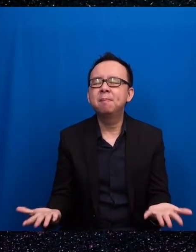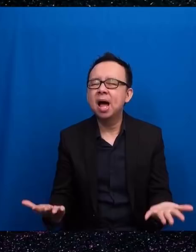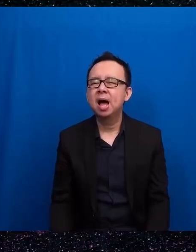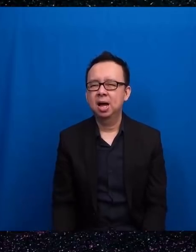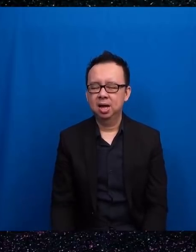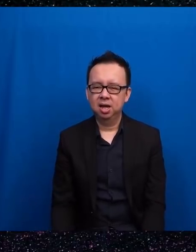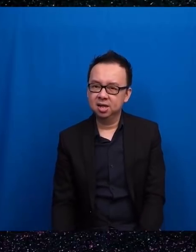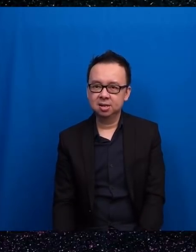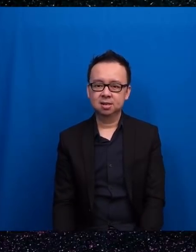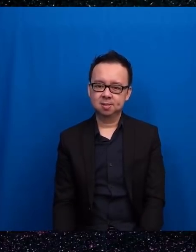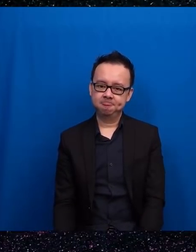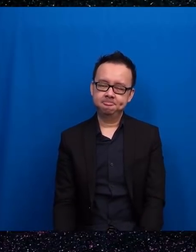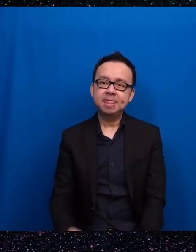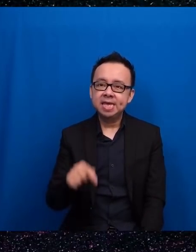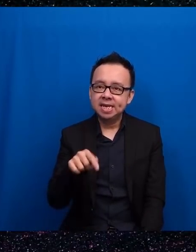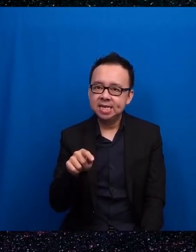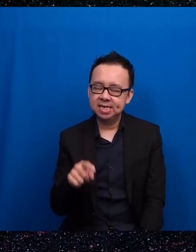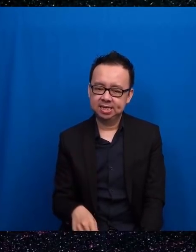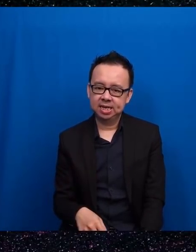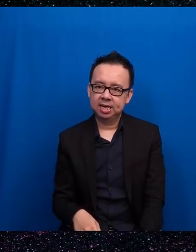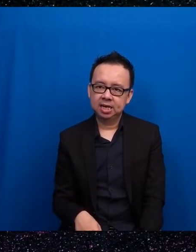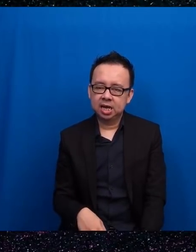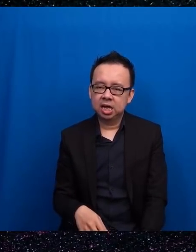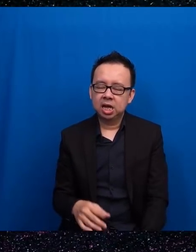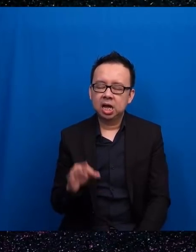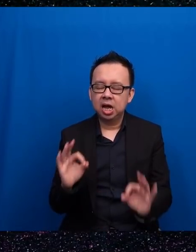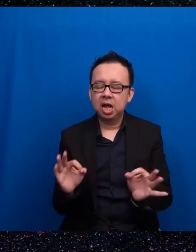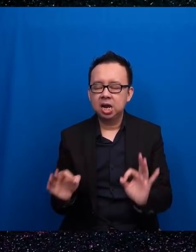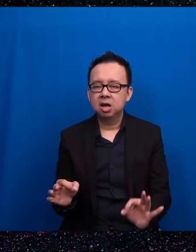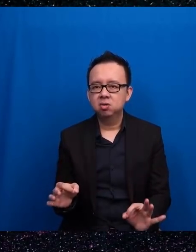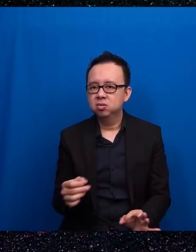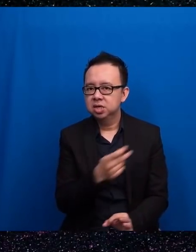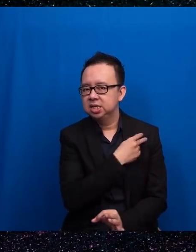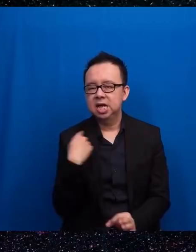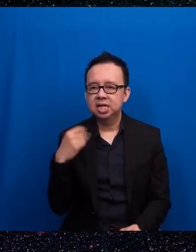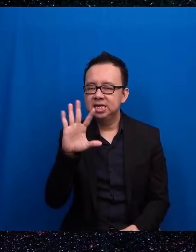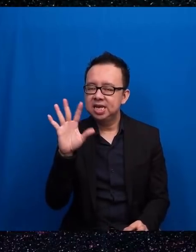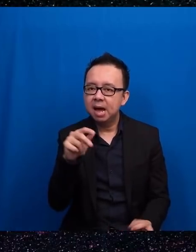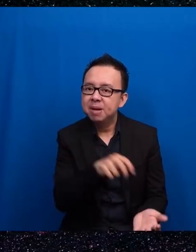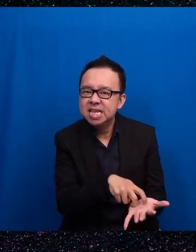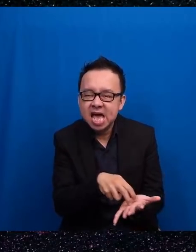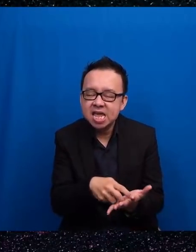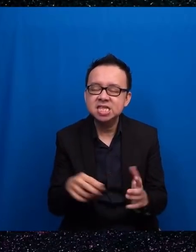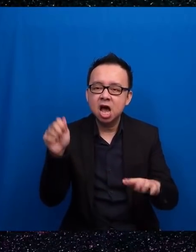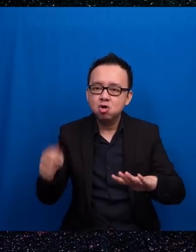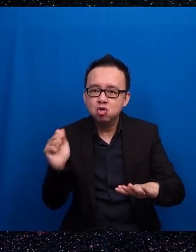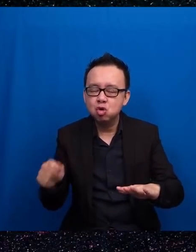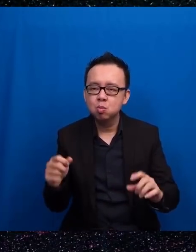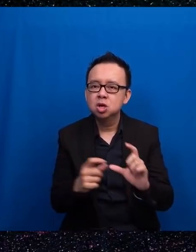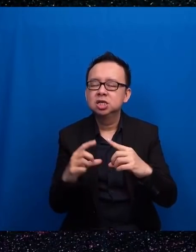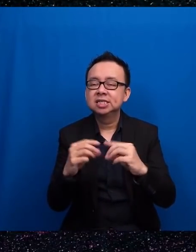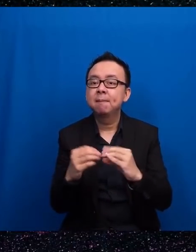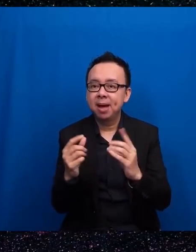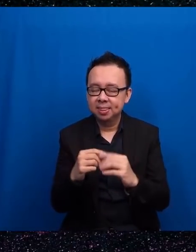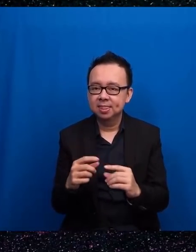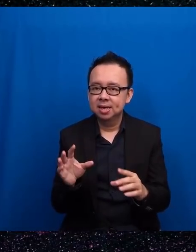Amin Bapak Ibu Saudara. Ini dia. Apabila engkau tidak menginjak-injak hukum sabat dan tidak melakukan urusanmu pada